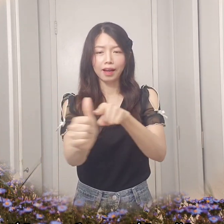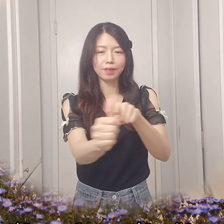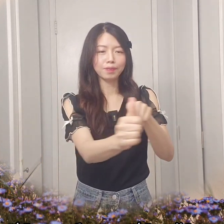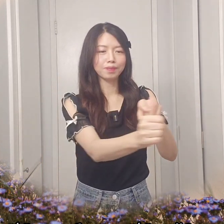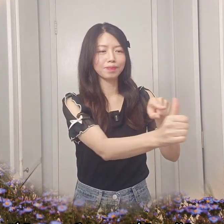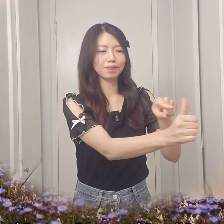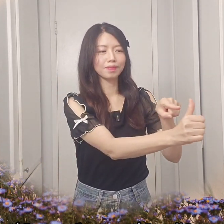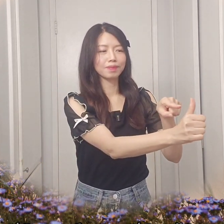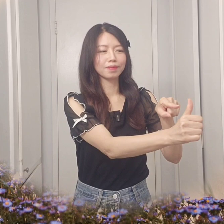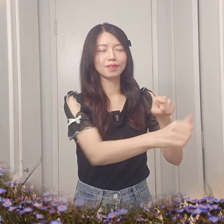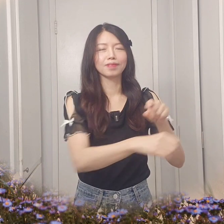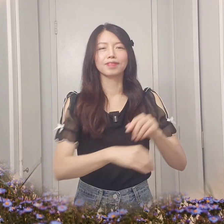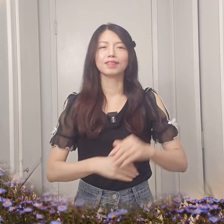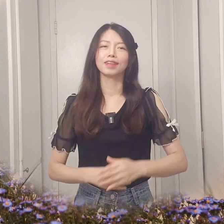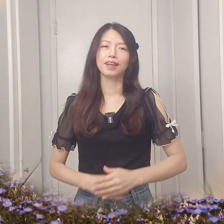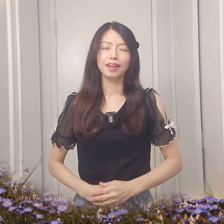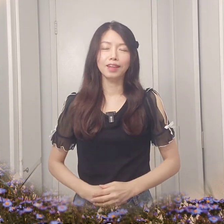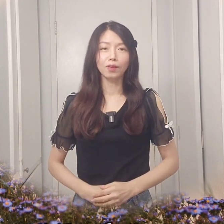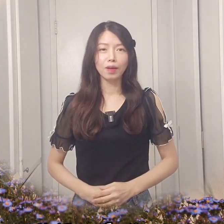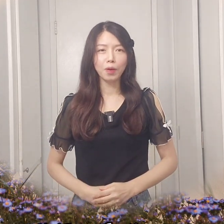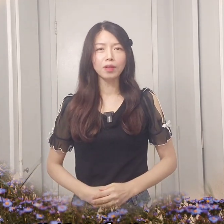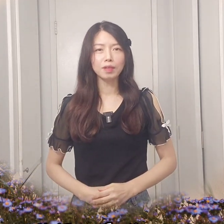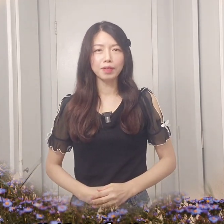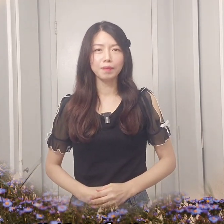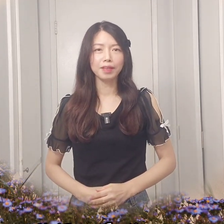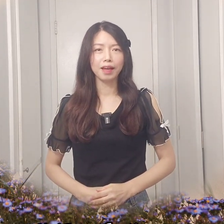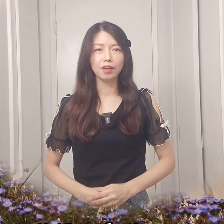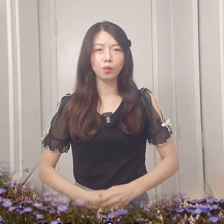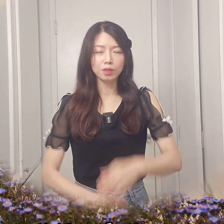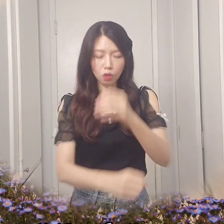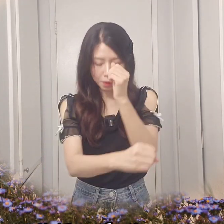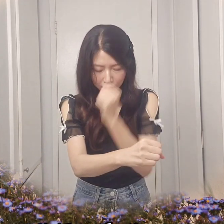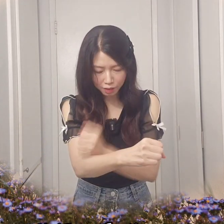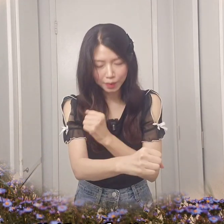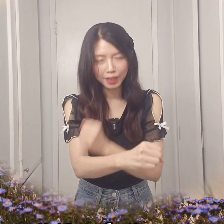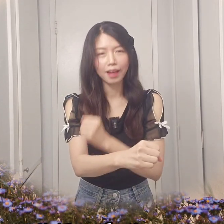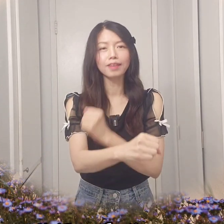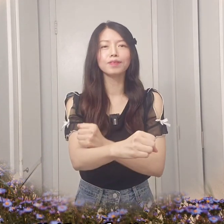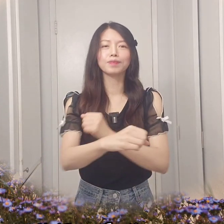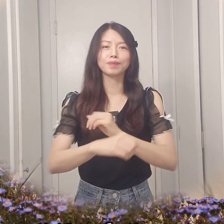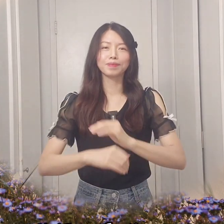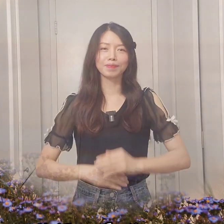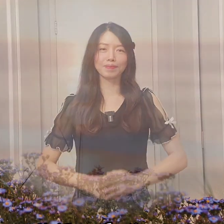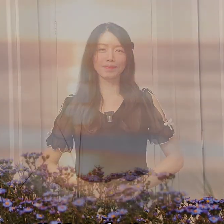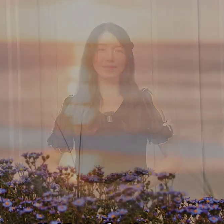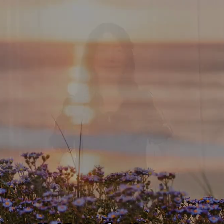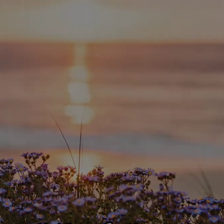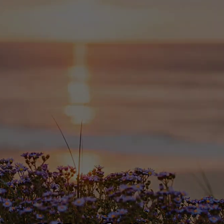복종하라. 이렇게 표현하시면 됩니다. 여러분 수고 많으셨습니다.